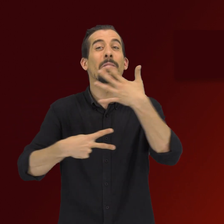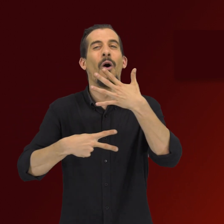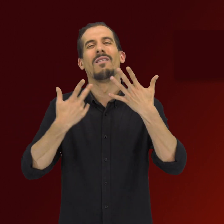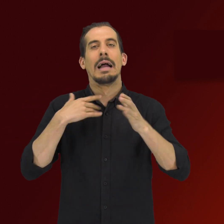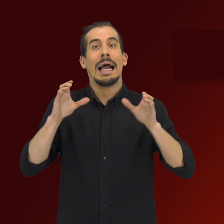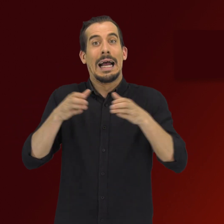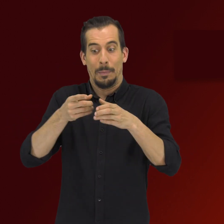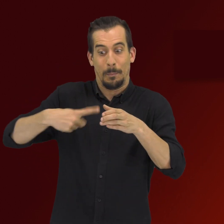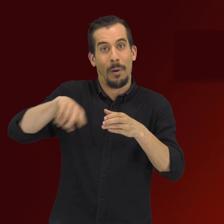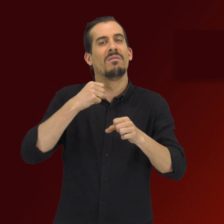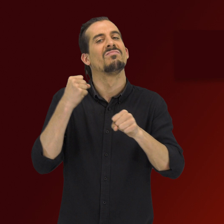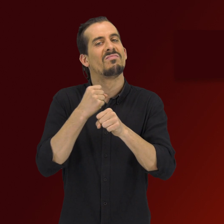trabajo en equipo.